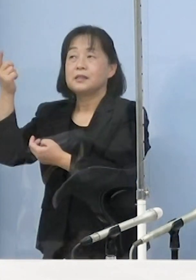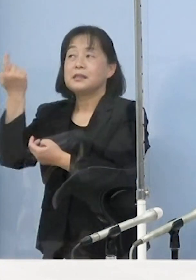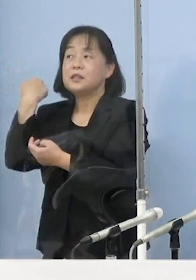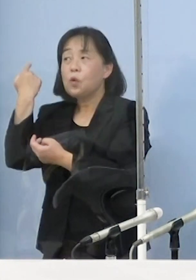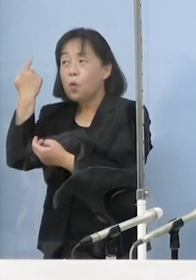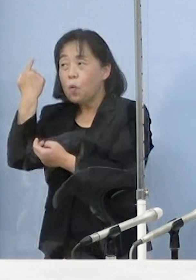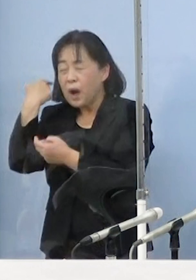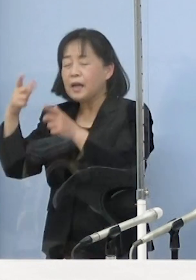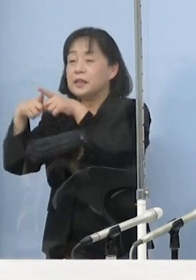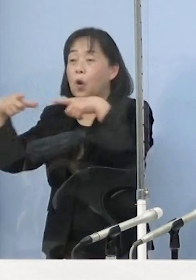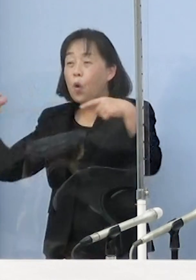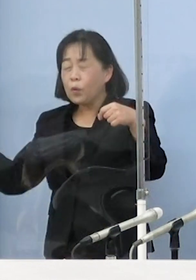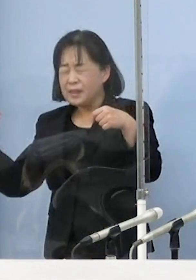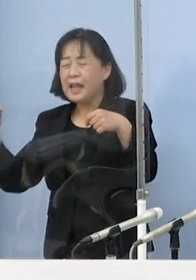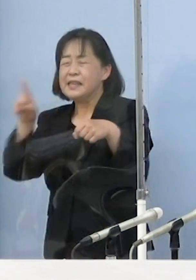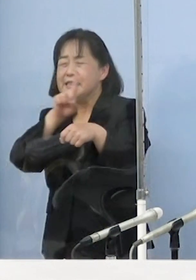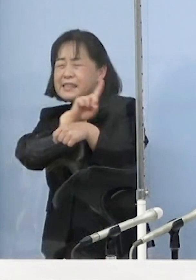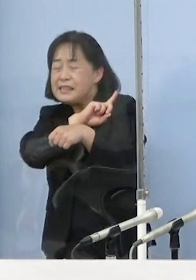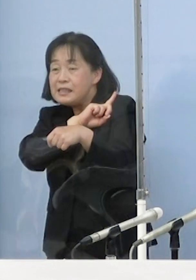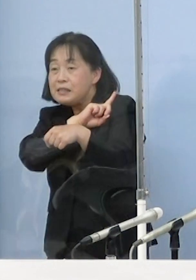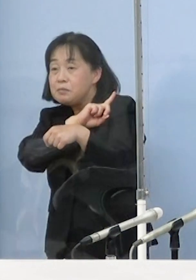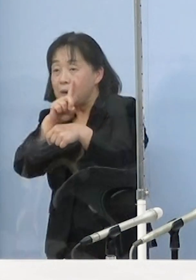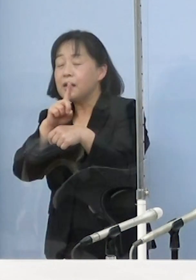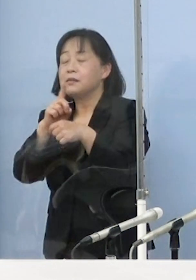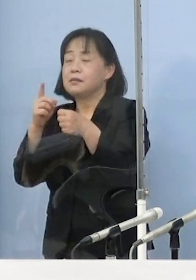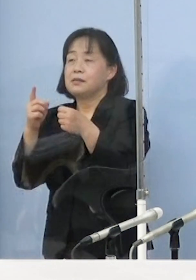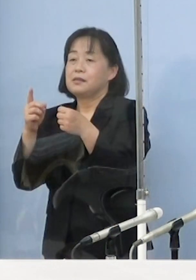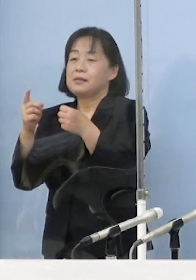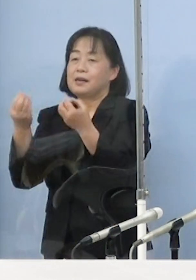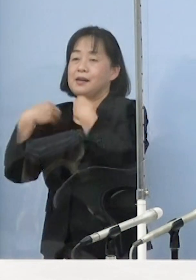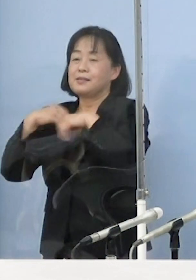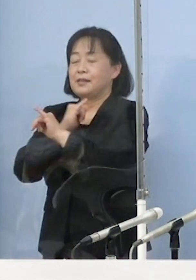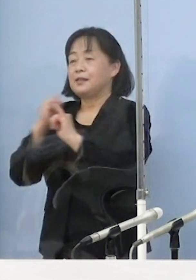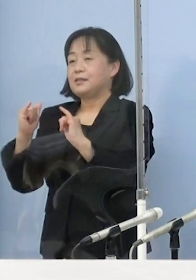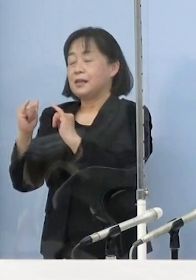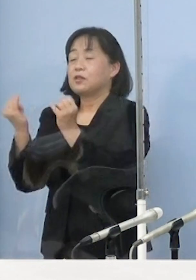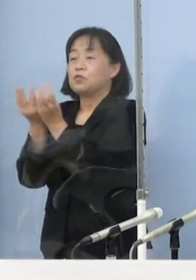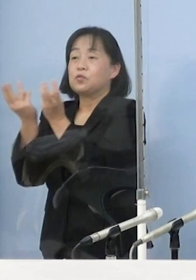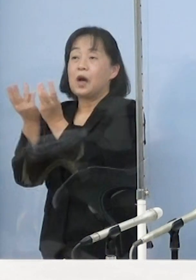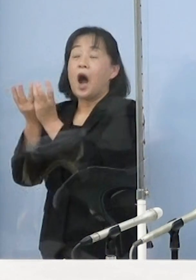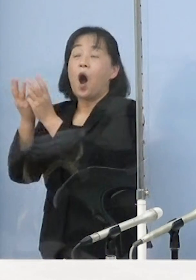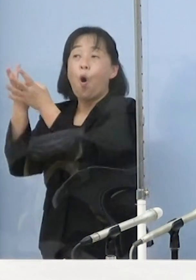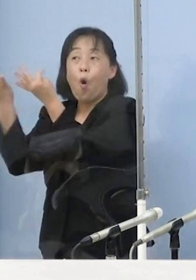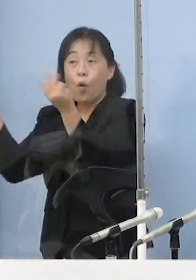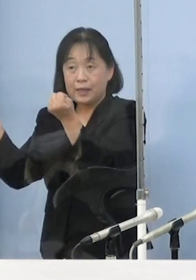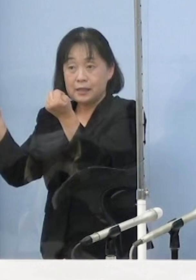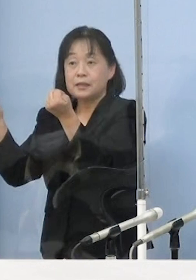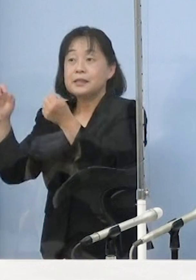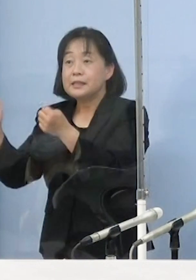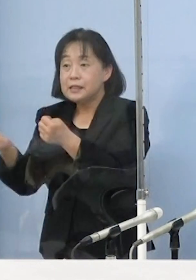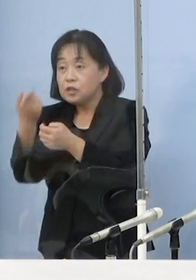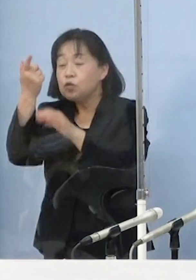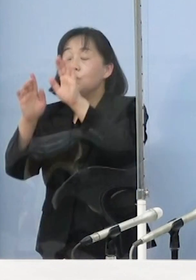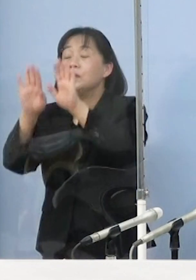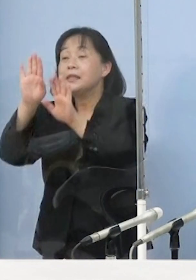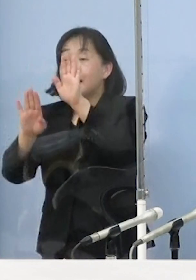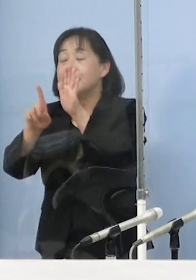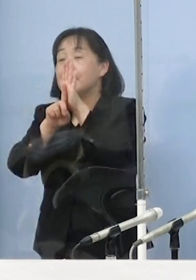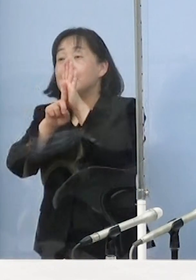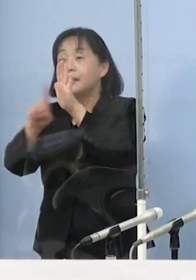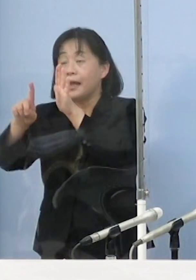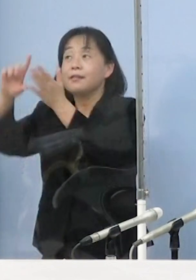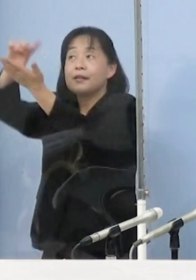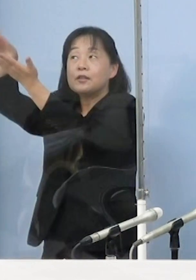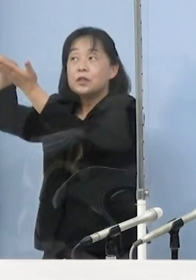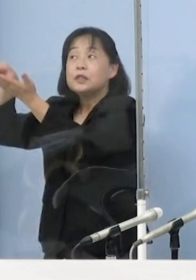で一番感染者が出たところ、そして緊急事態宣言その対象のエリアということなん